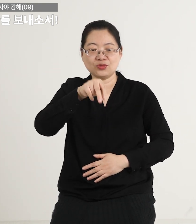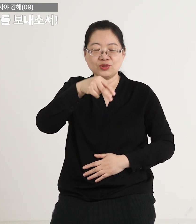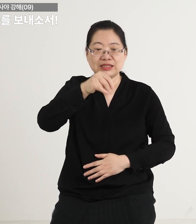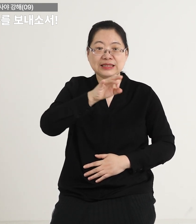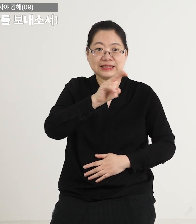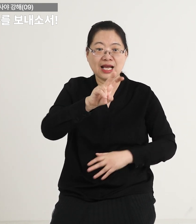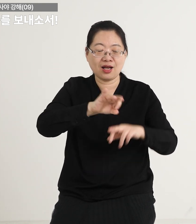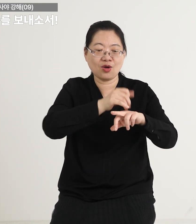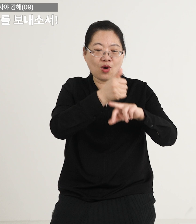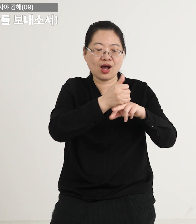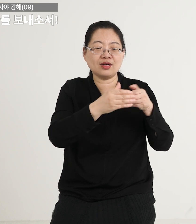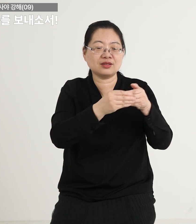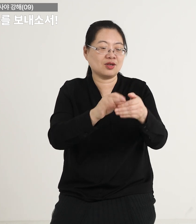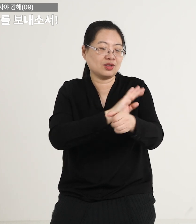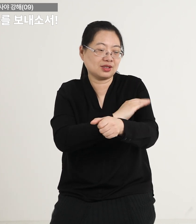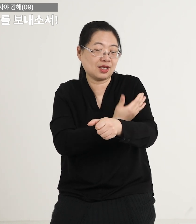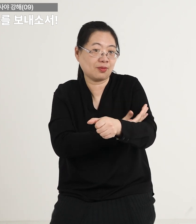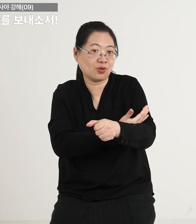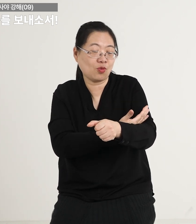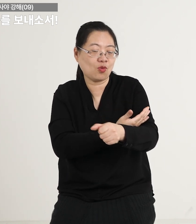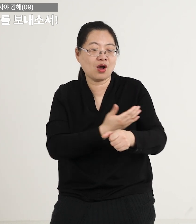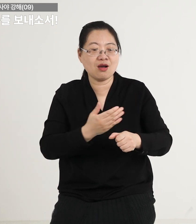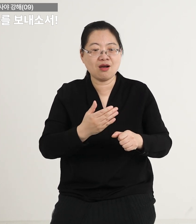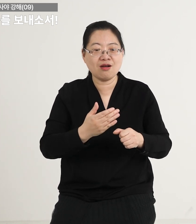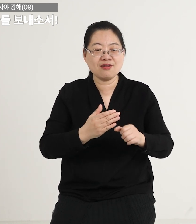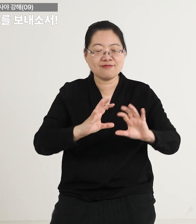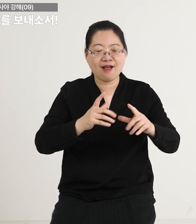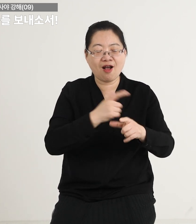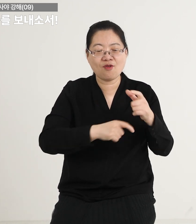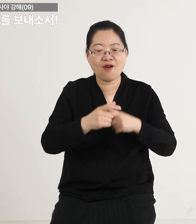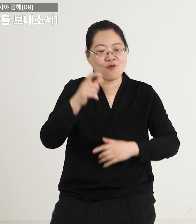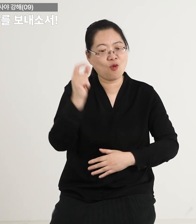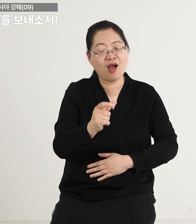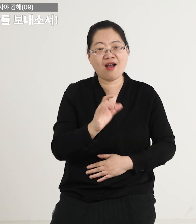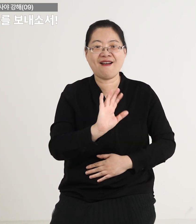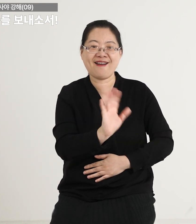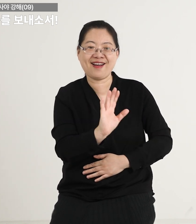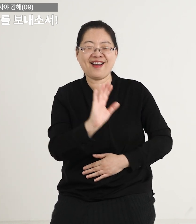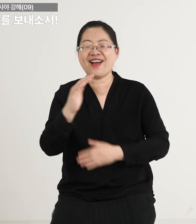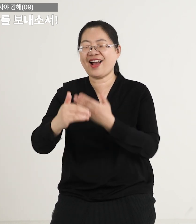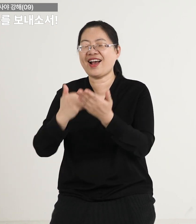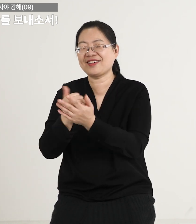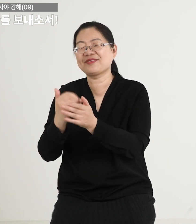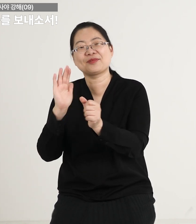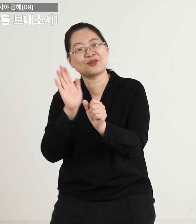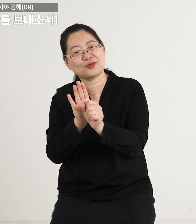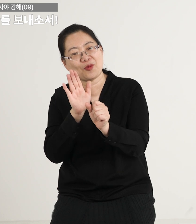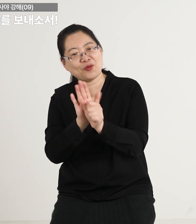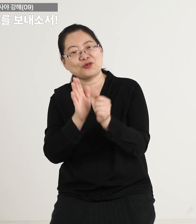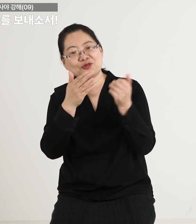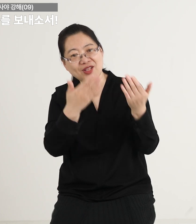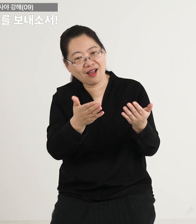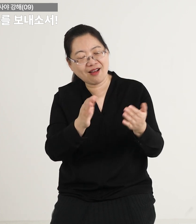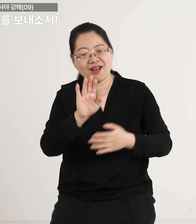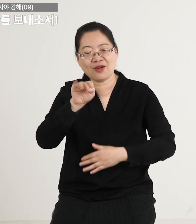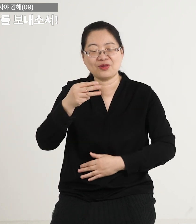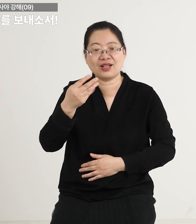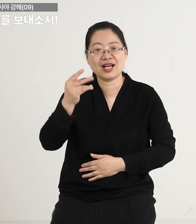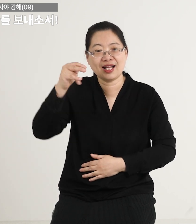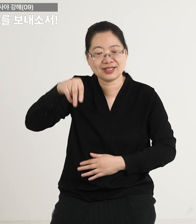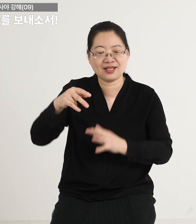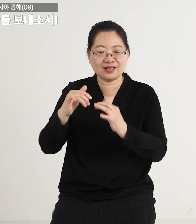우시야라는 왕의 리더십으로 이루어진 일이 아니고 하나님이 도우사 블레셋